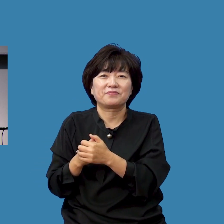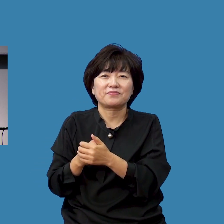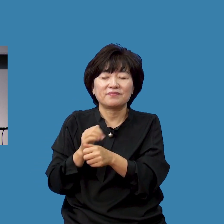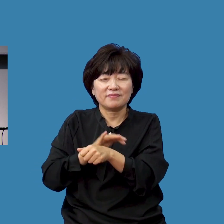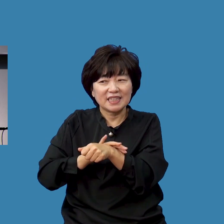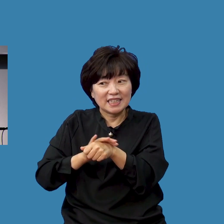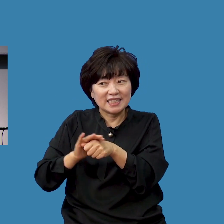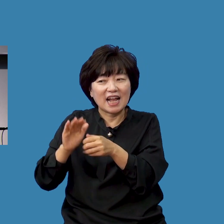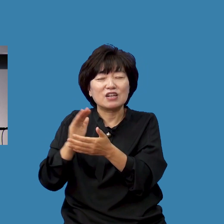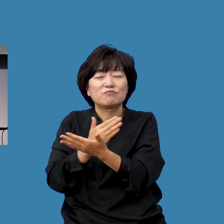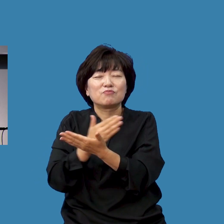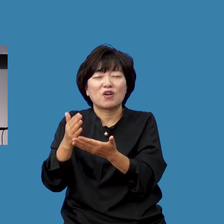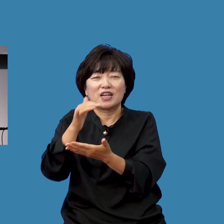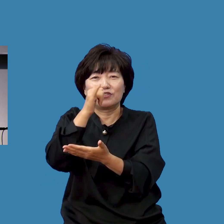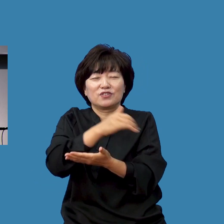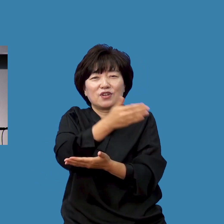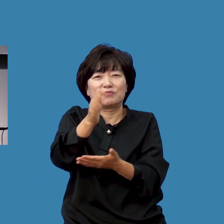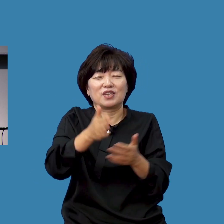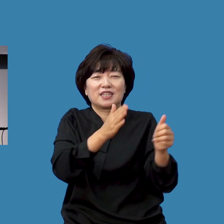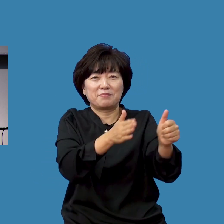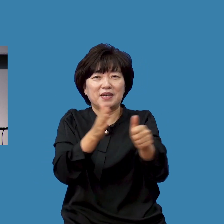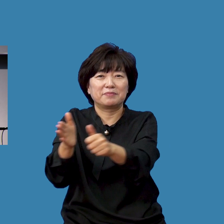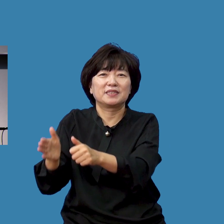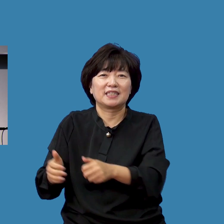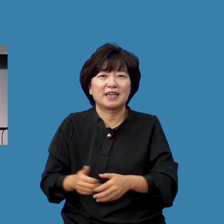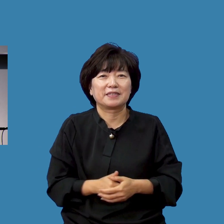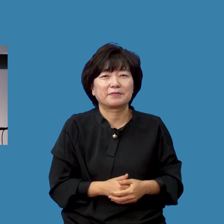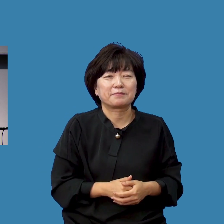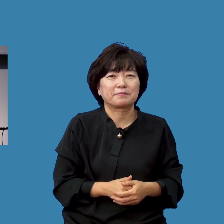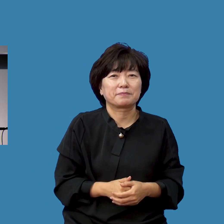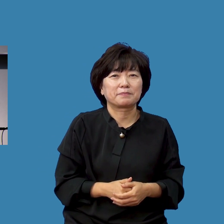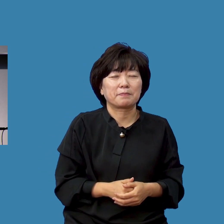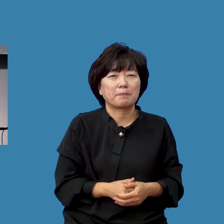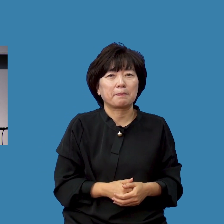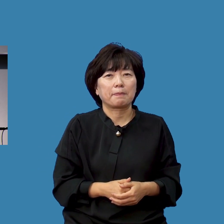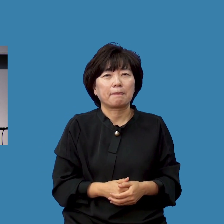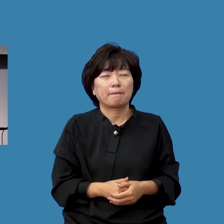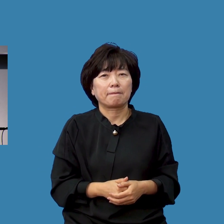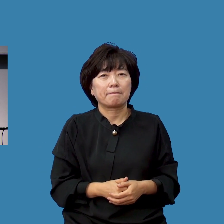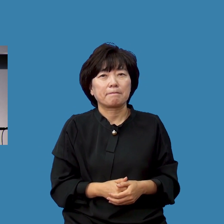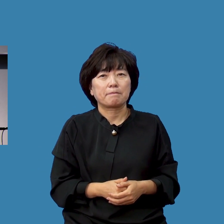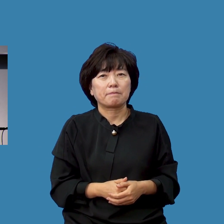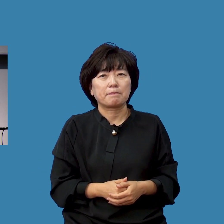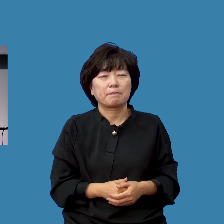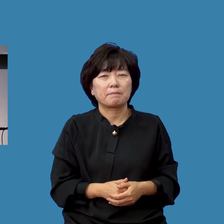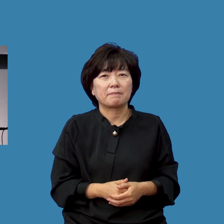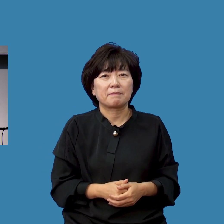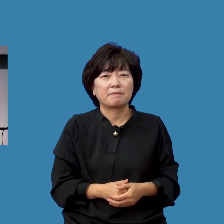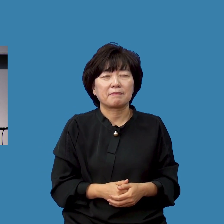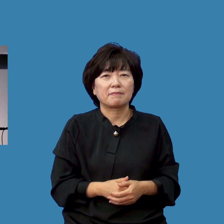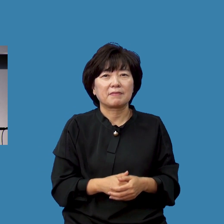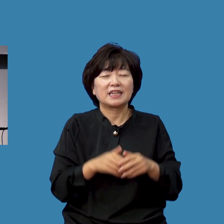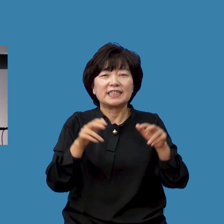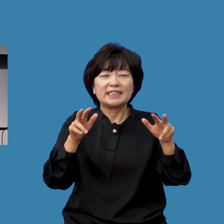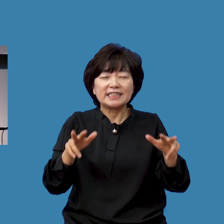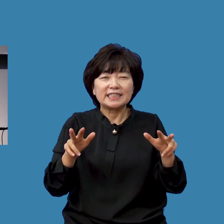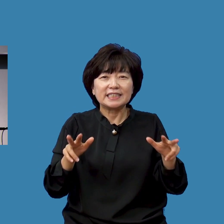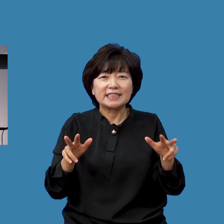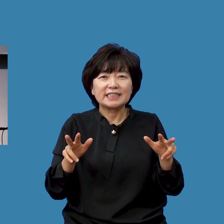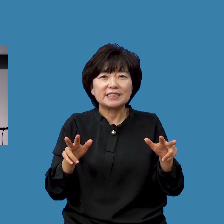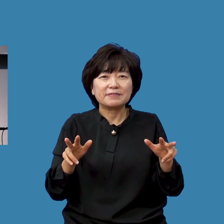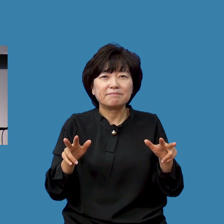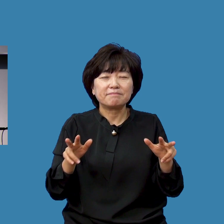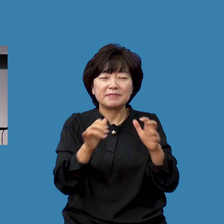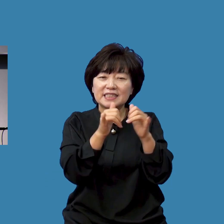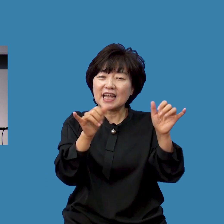있어요. 이것을 여러분 잘 분별하신 여러분 되시기를 주의 이름으로 축복합니다. 지금이 여러분의 시즌